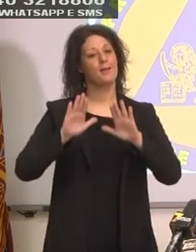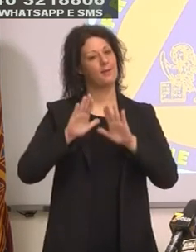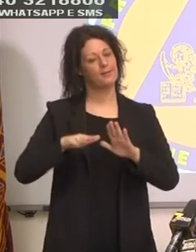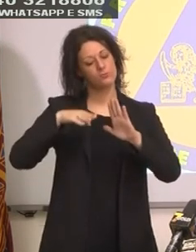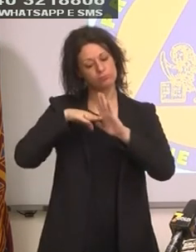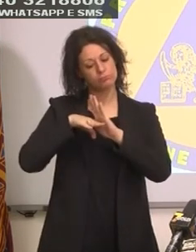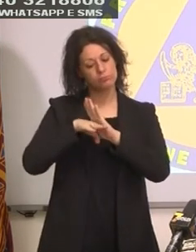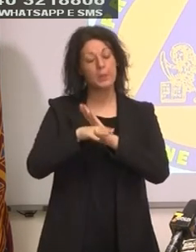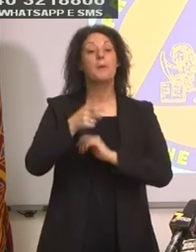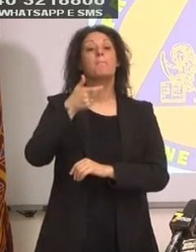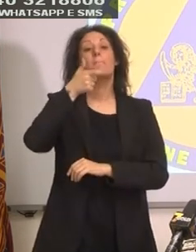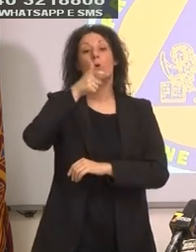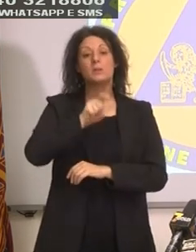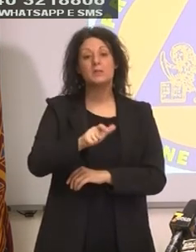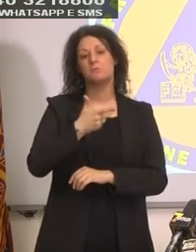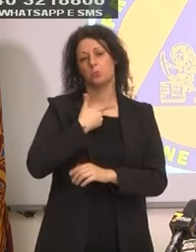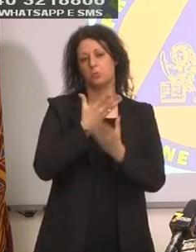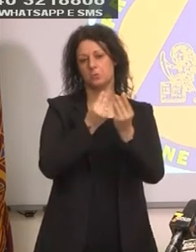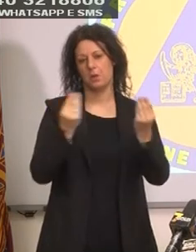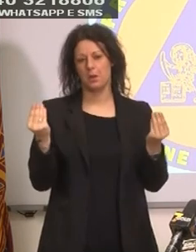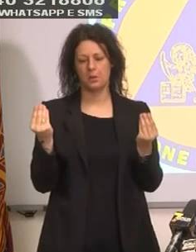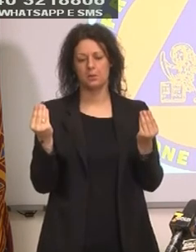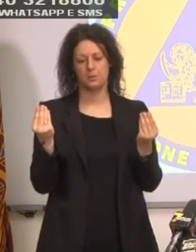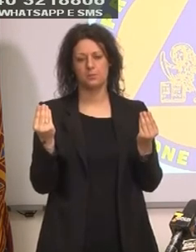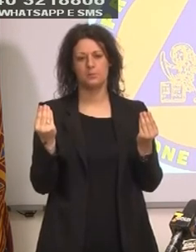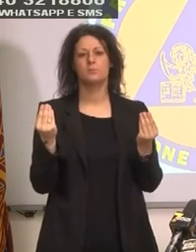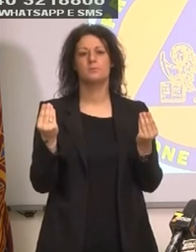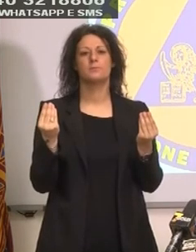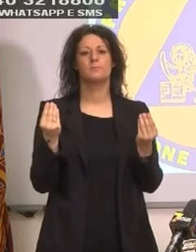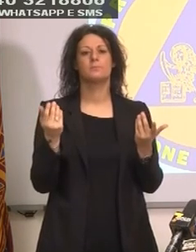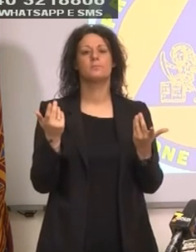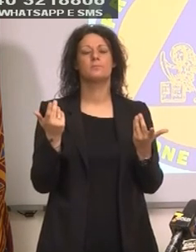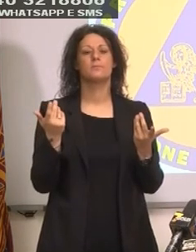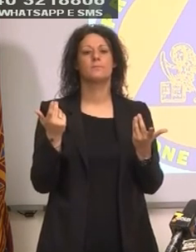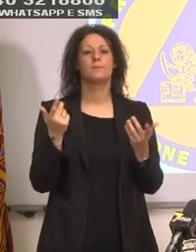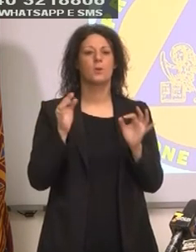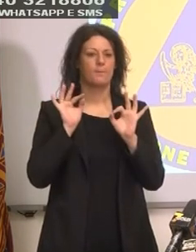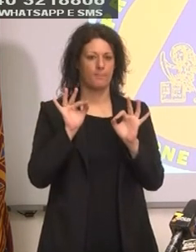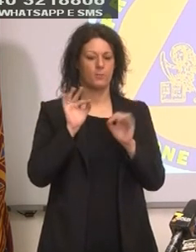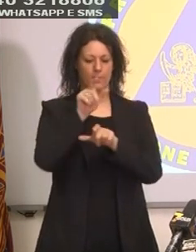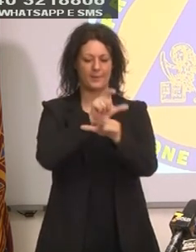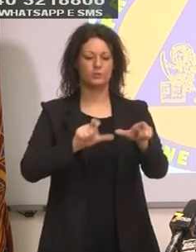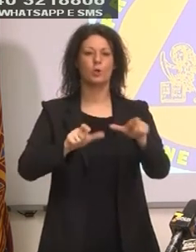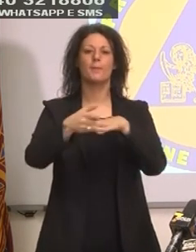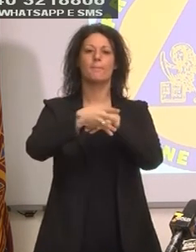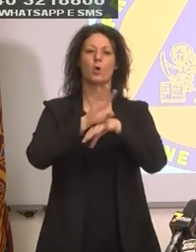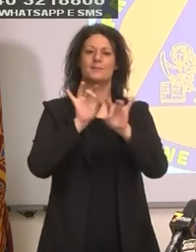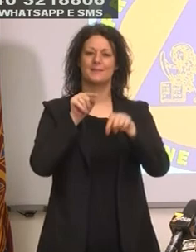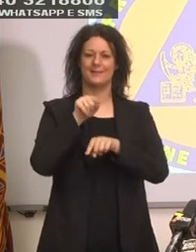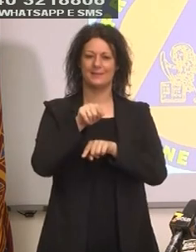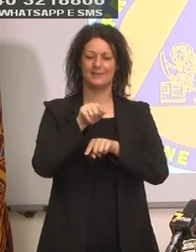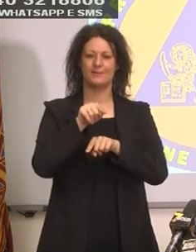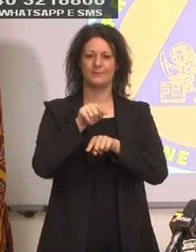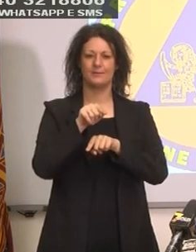che si possono dare sono molteplici, no? Stiamo parlando dei positivi, giusto? Sì.